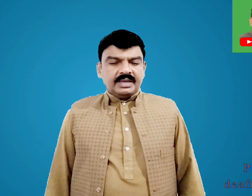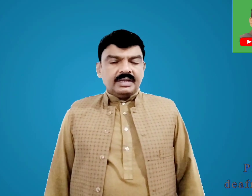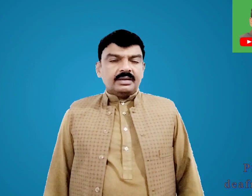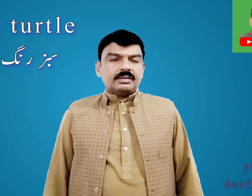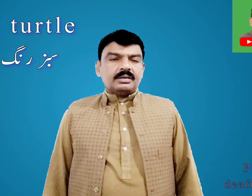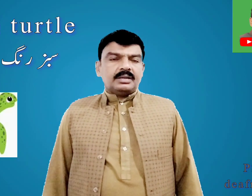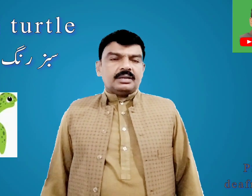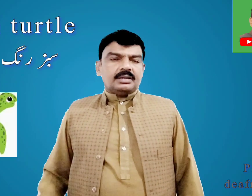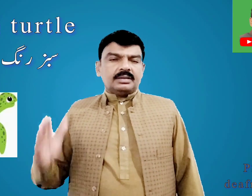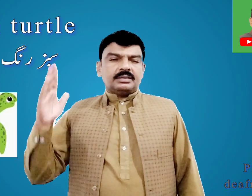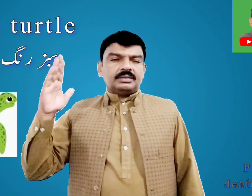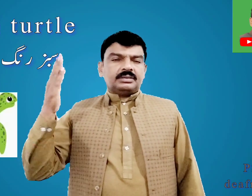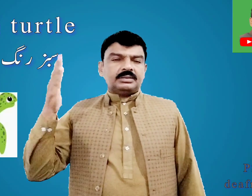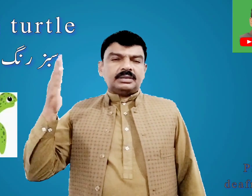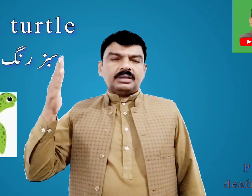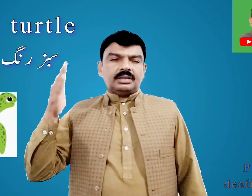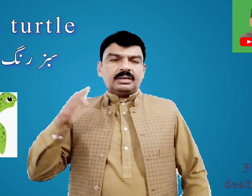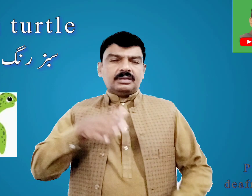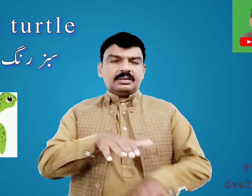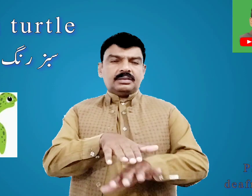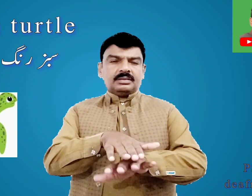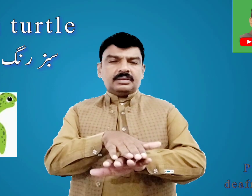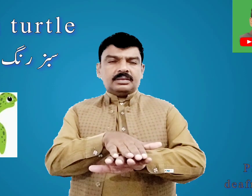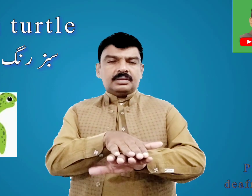ग्रीन टर्टल ग्रीन